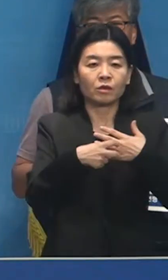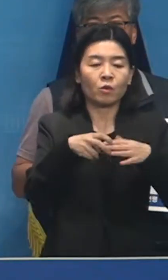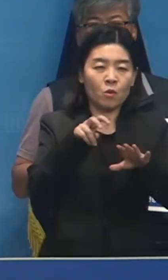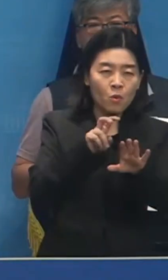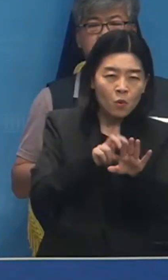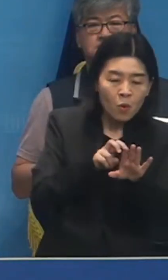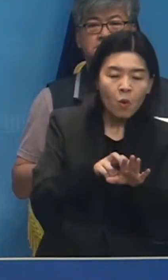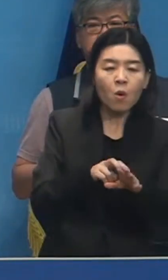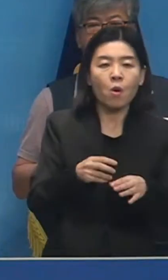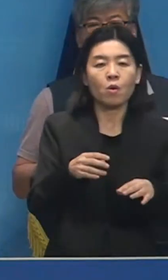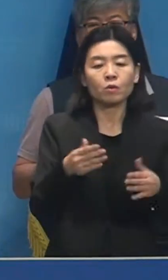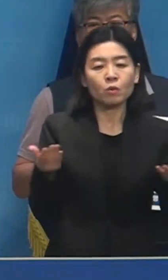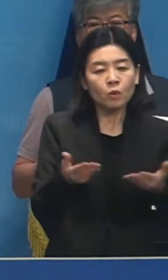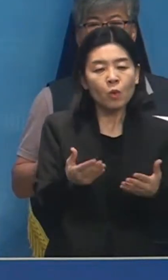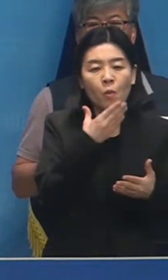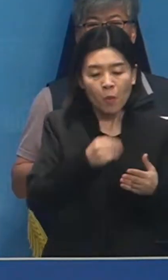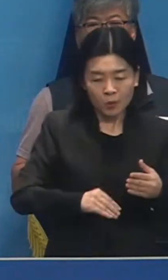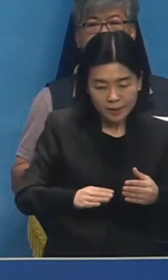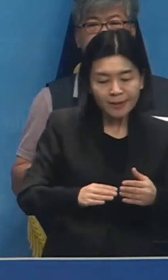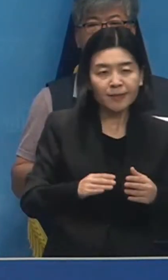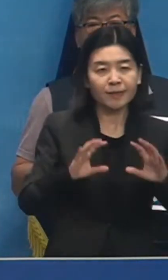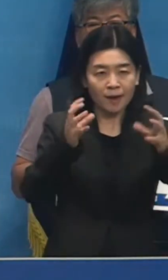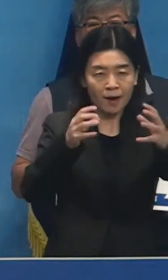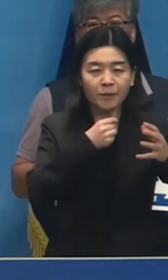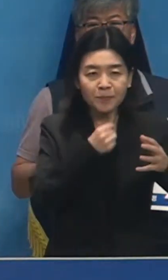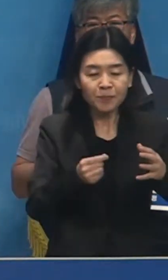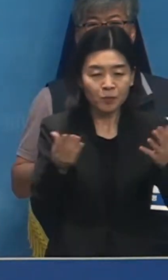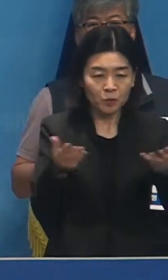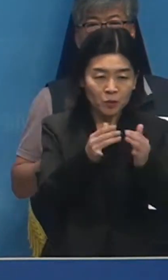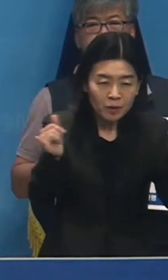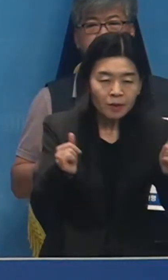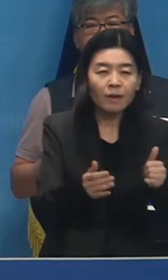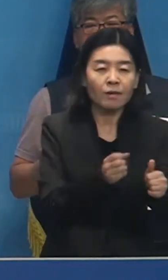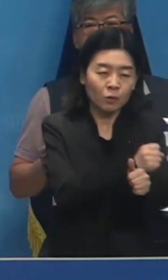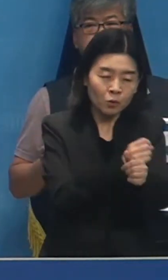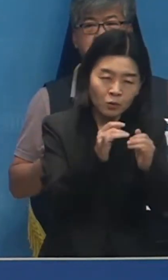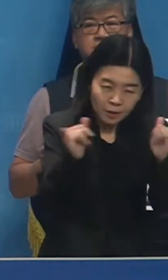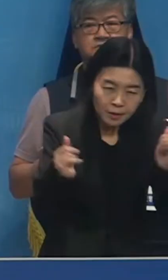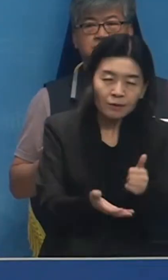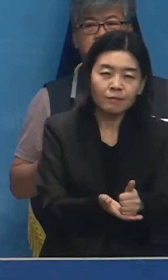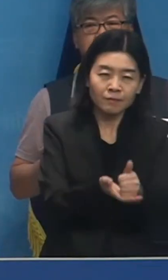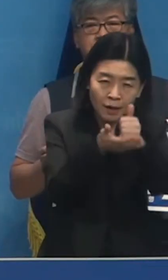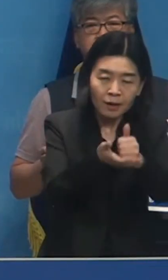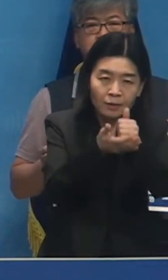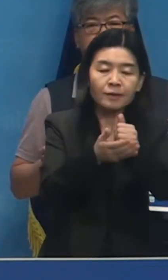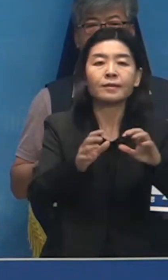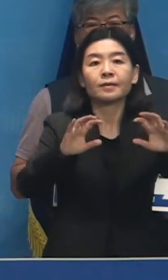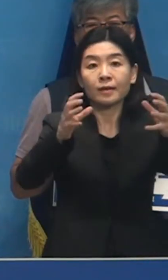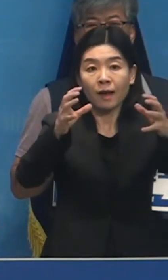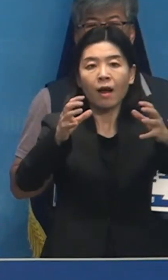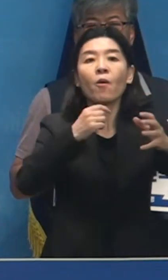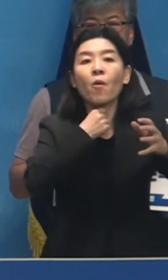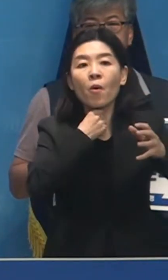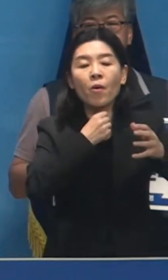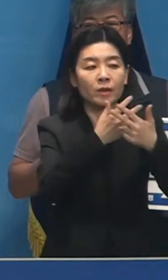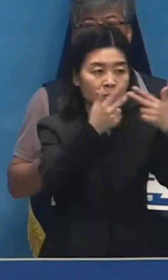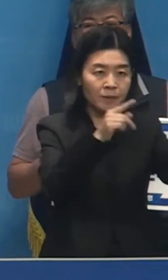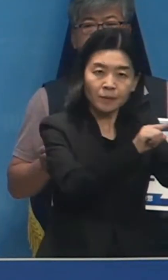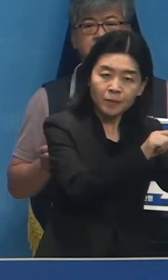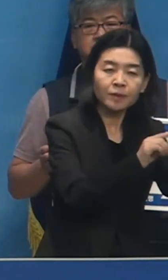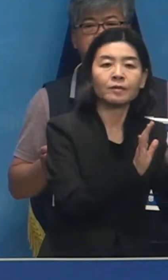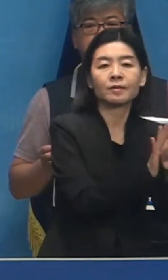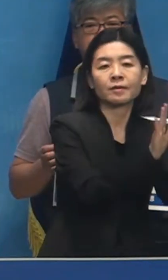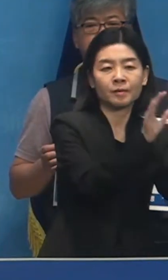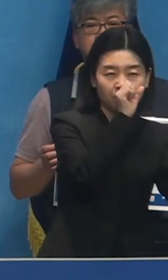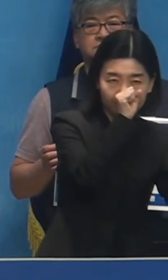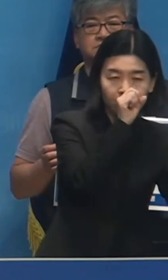염원하고 노동자가 존중받는 세상을 함께 만들어갈 이재명 후보를 지지하고자 이 자리에 섰습니다.